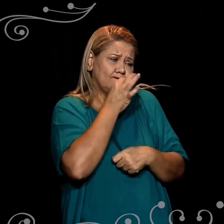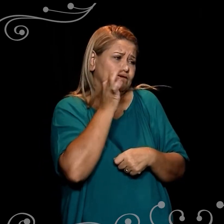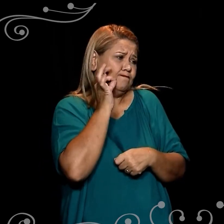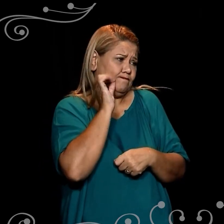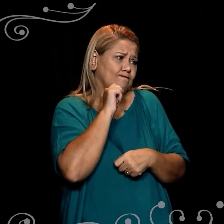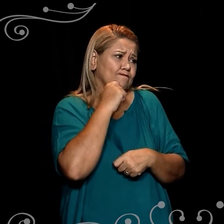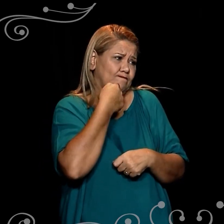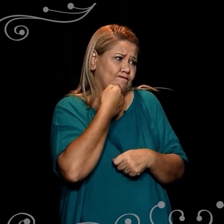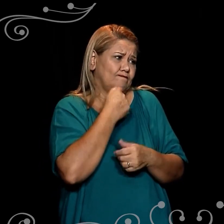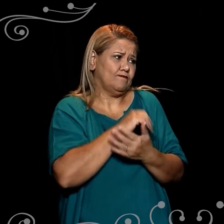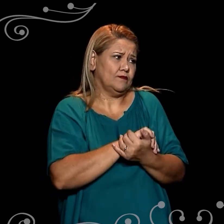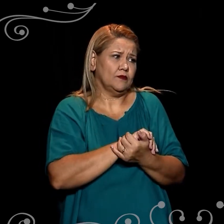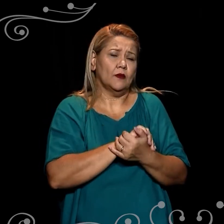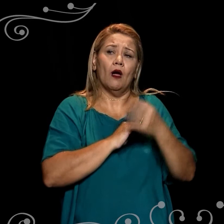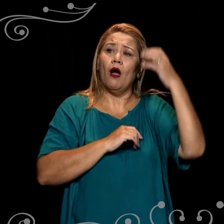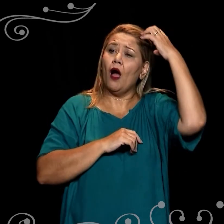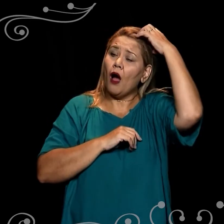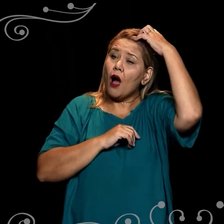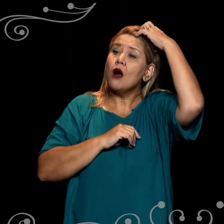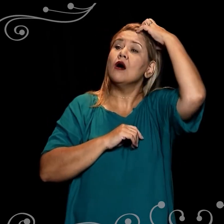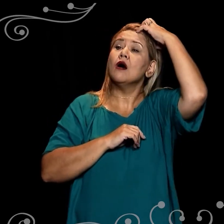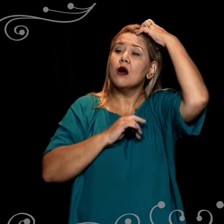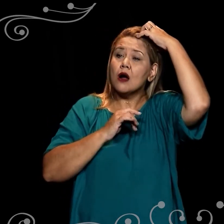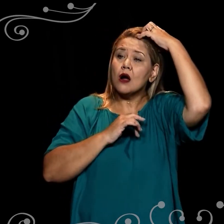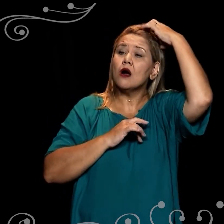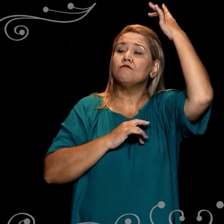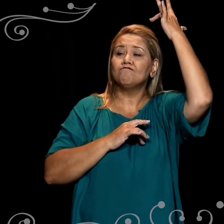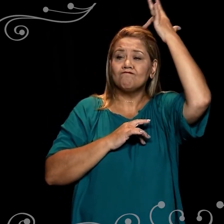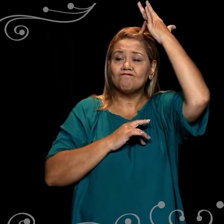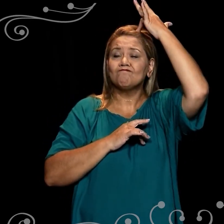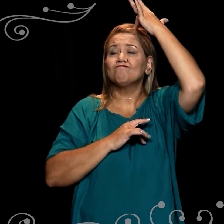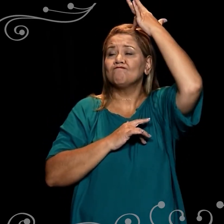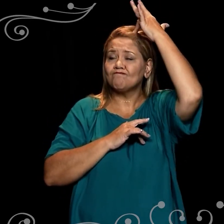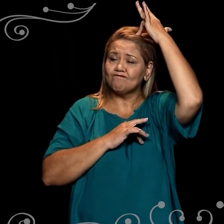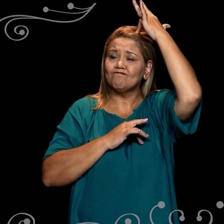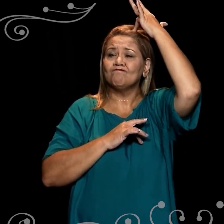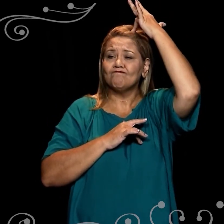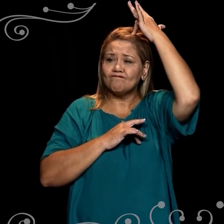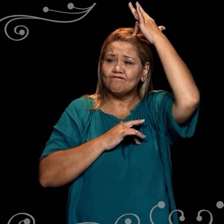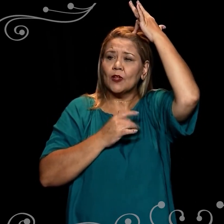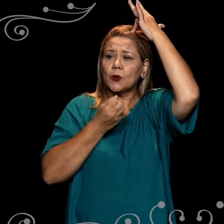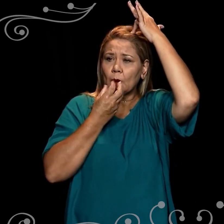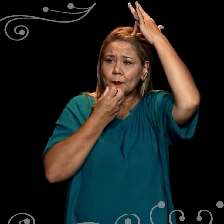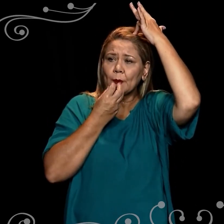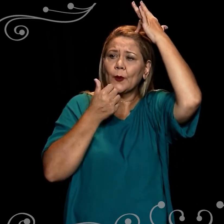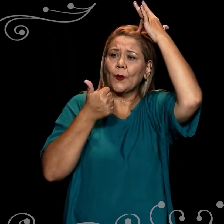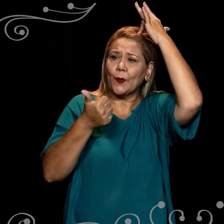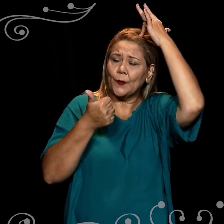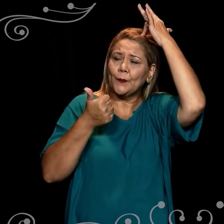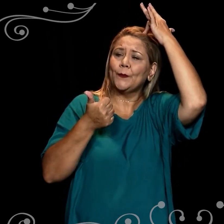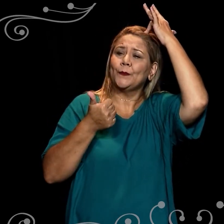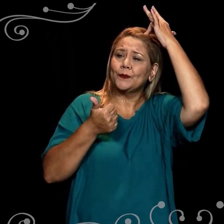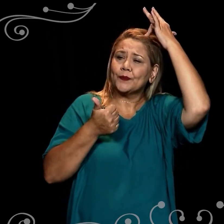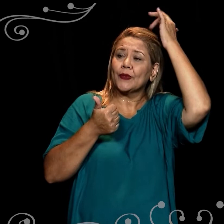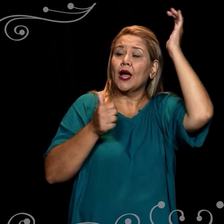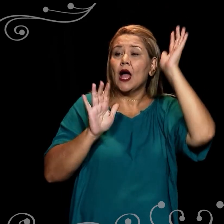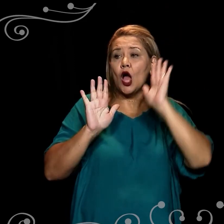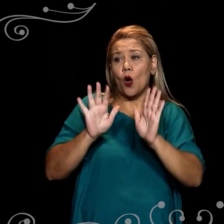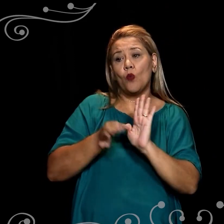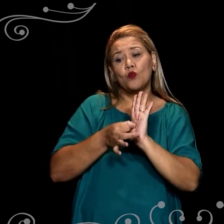O rei fingiu que aceitava o que ela dizia. Porém, antes de sair, disse à moça